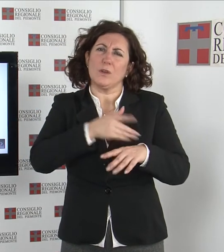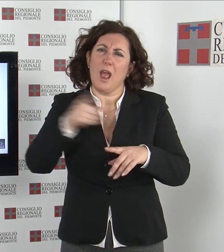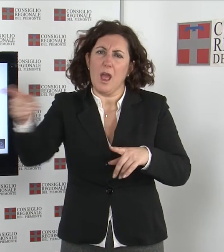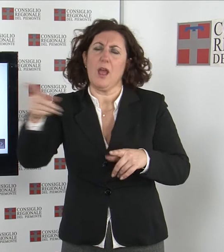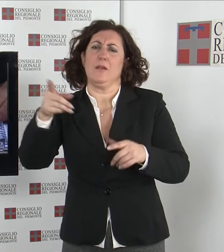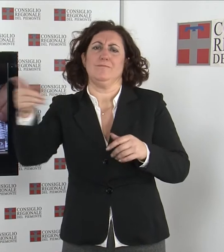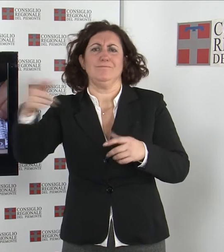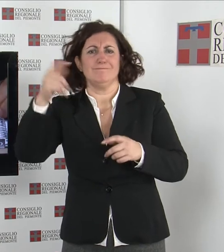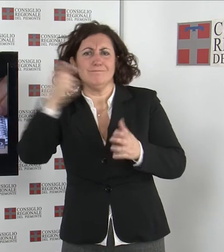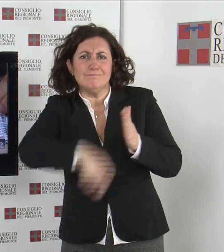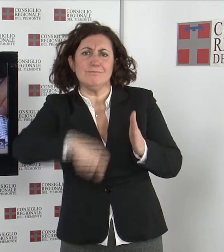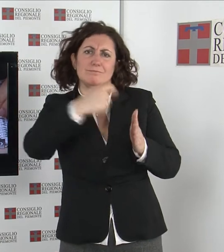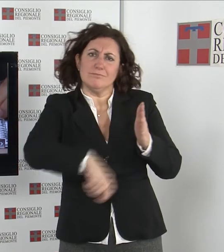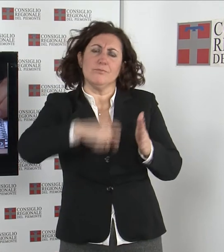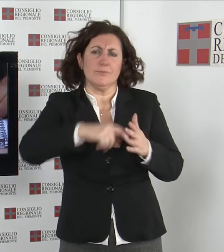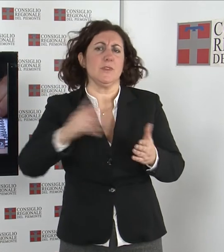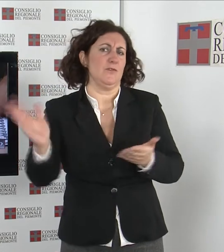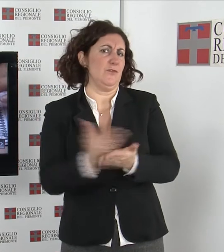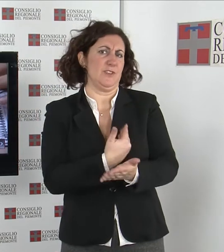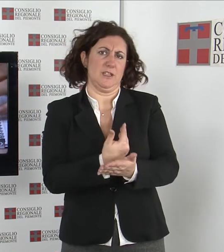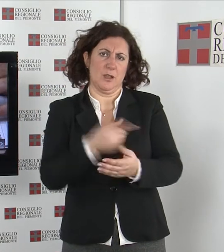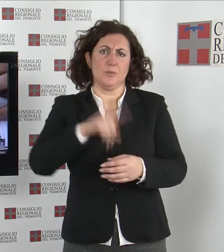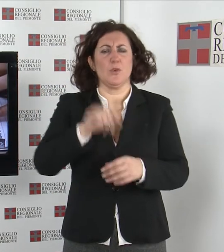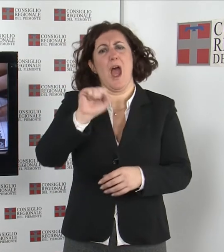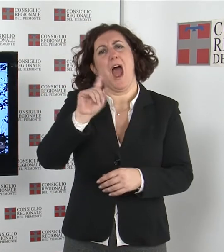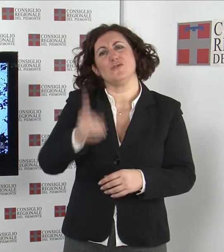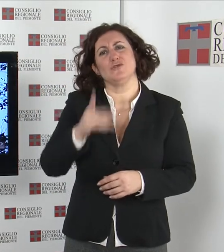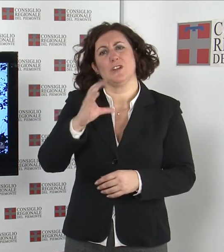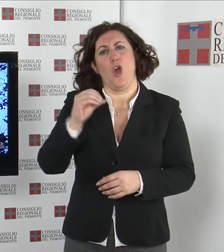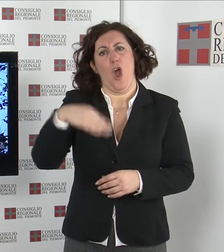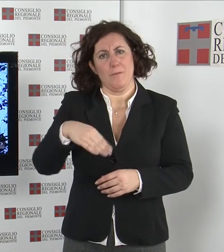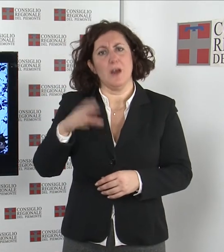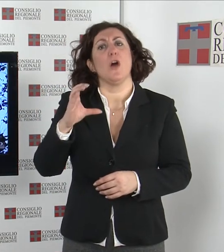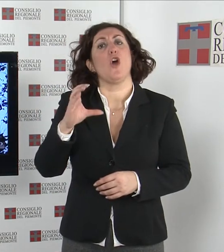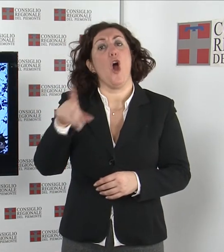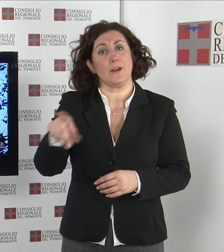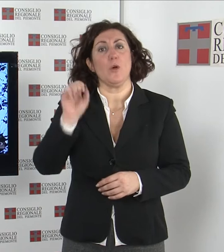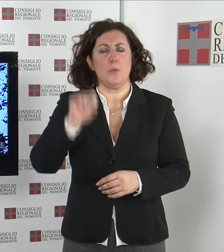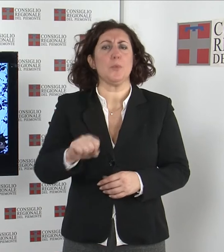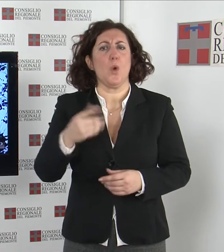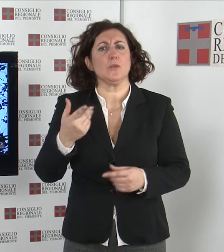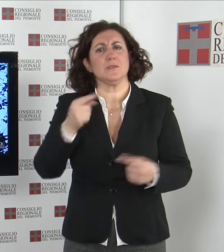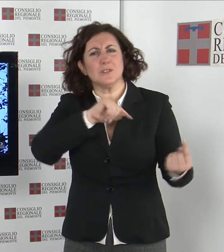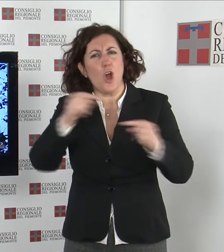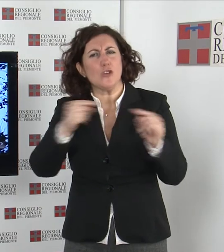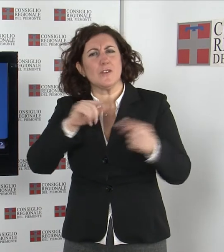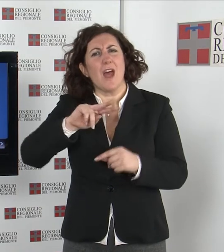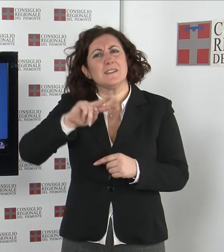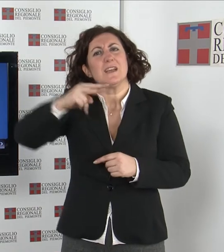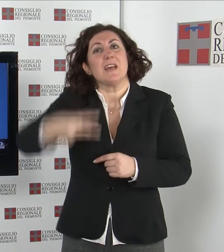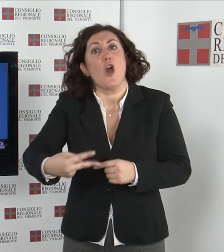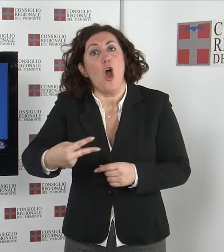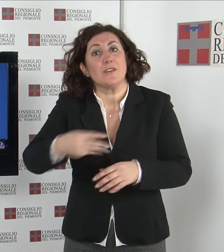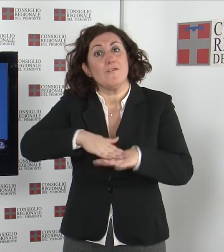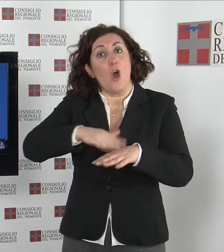di indennizzo con le nuove deleghe ricevute della gcom il Corecom può Infatti definire le controversie in secondo istanza ed evitare alle